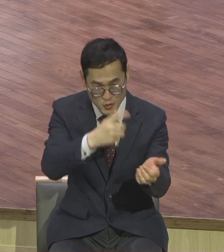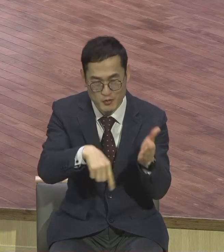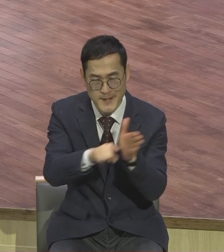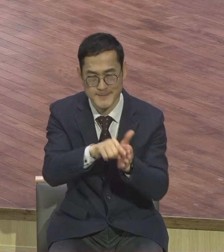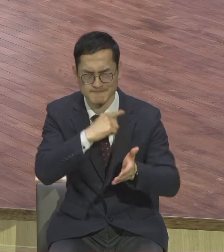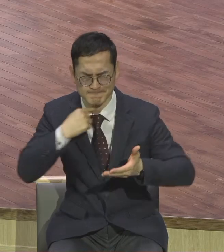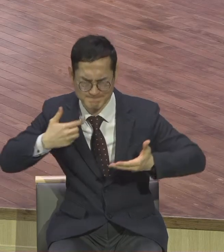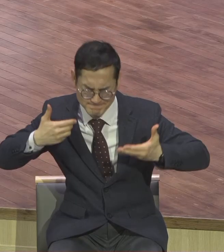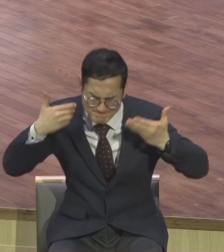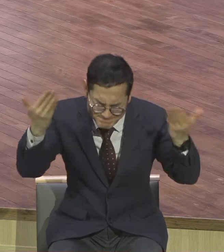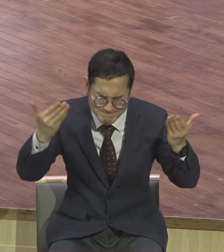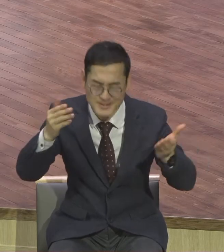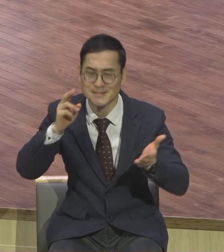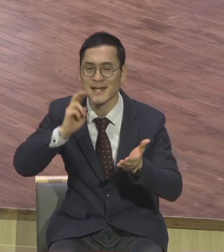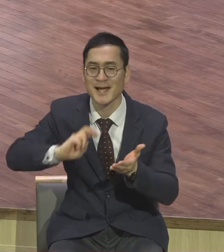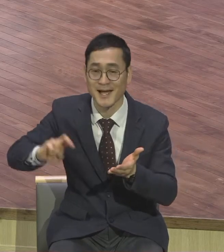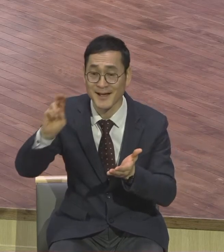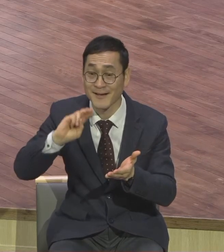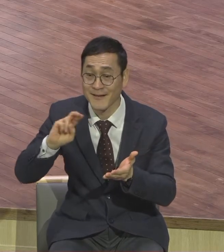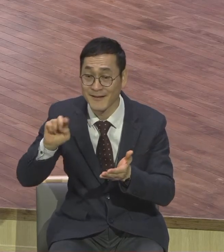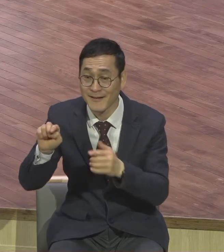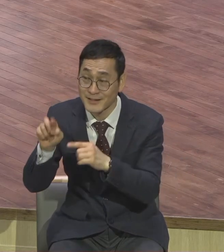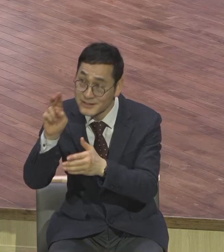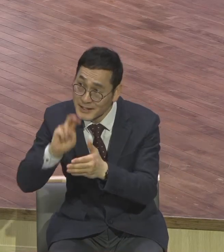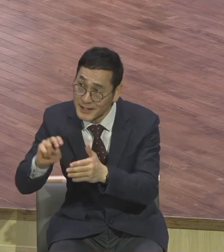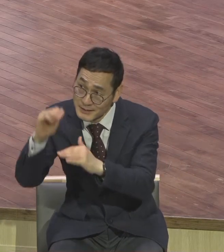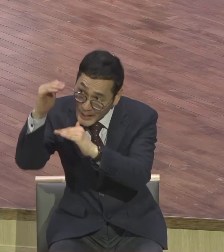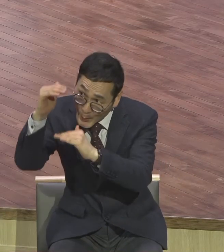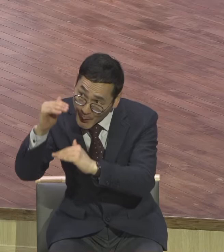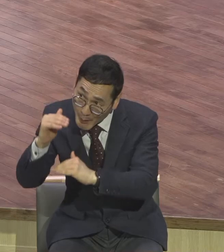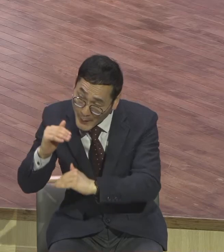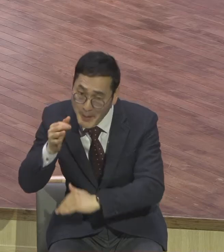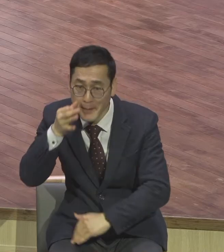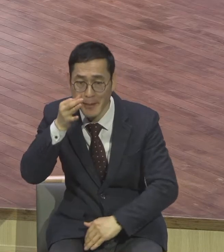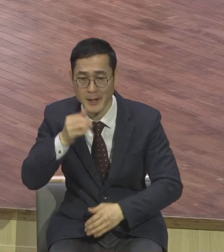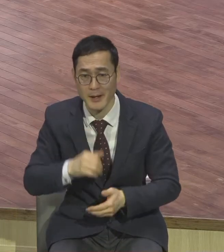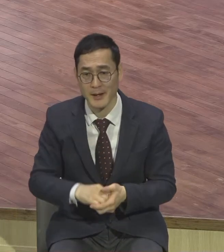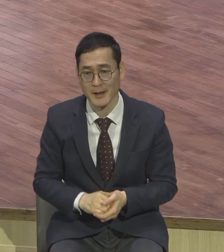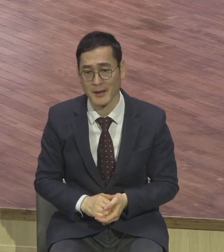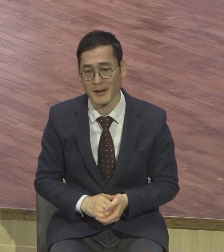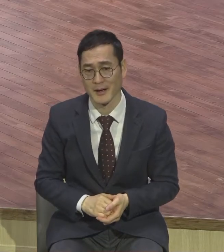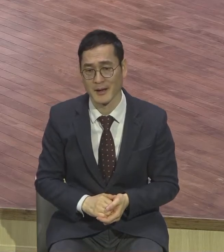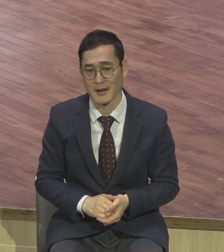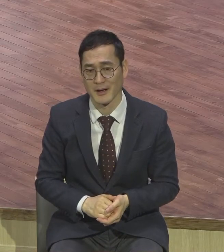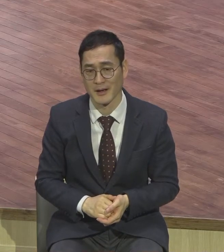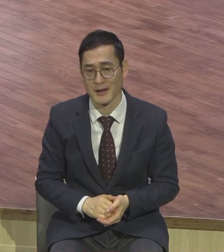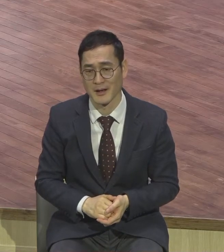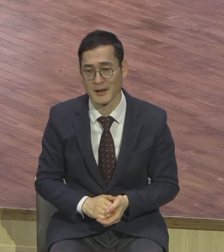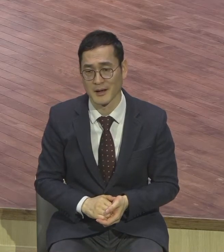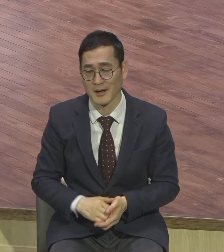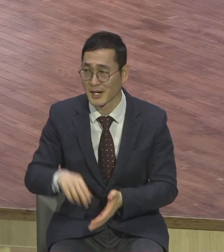오늘 찬양대로 다시 한번 목상해보세요. 기억이 안 나거든요. 산부 한 번 더 참석하세요.